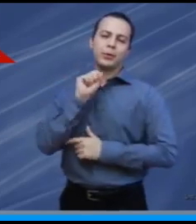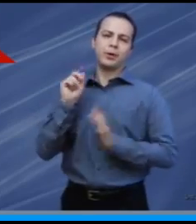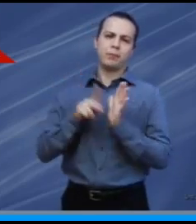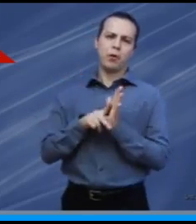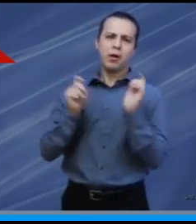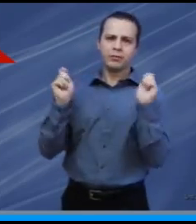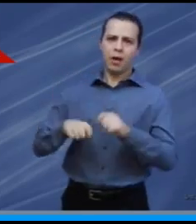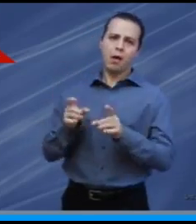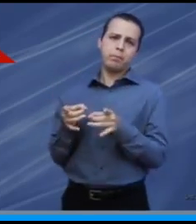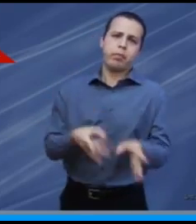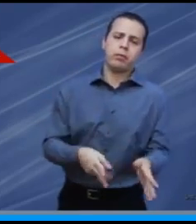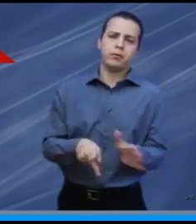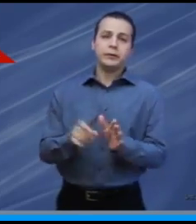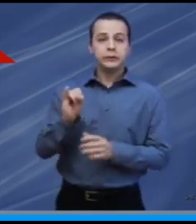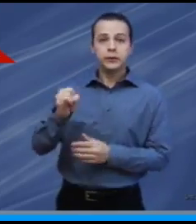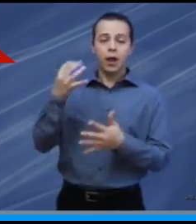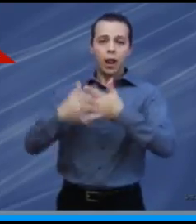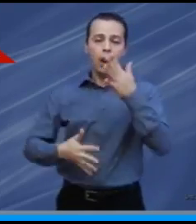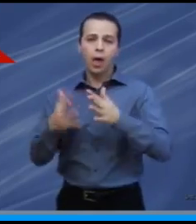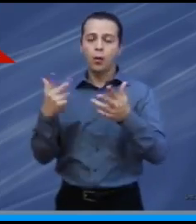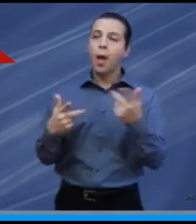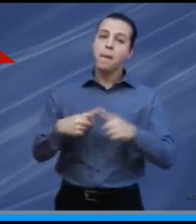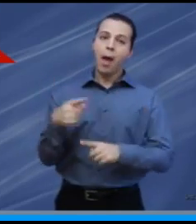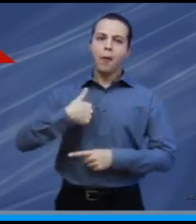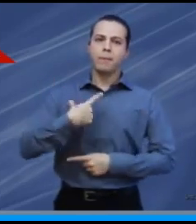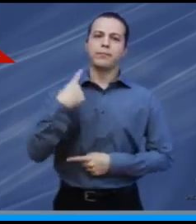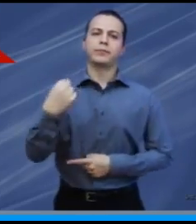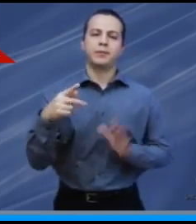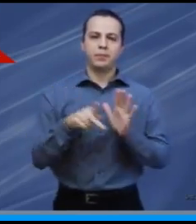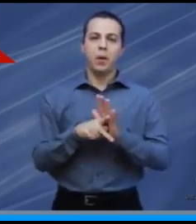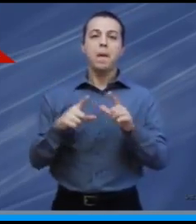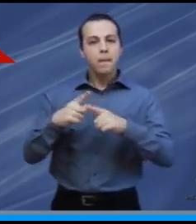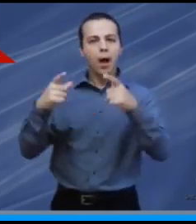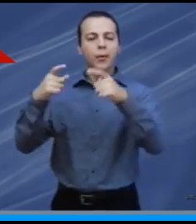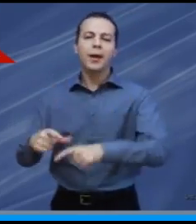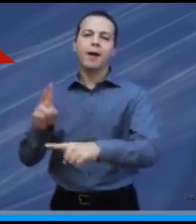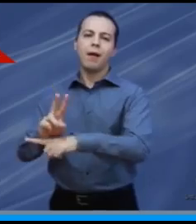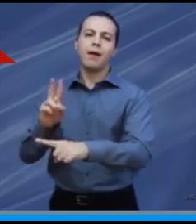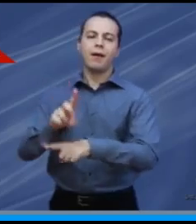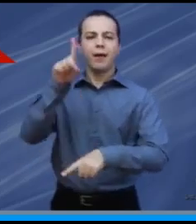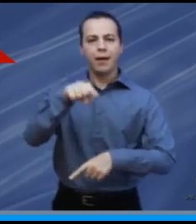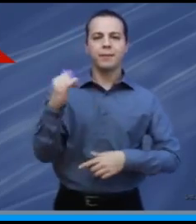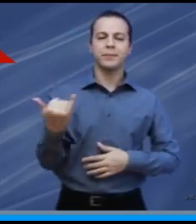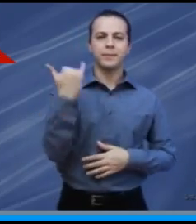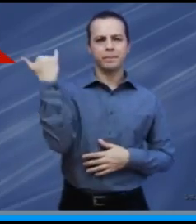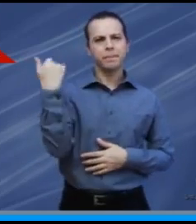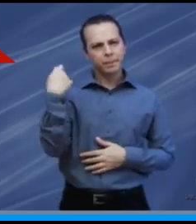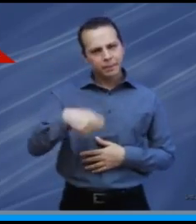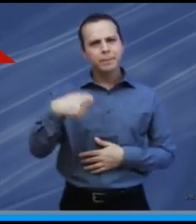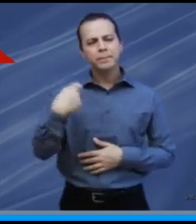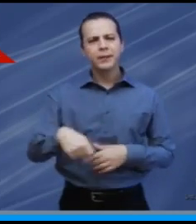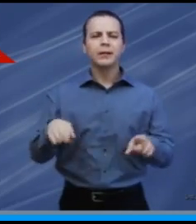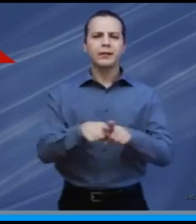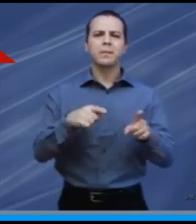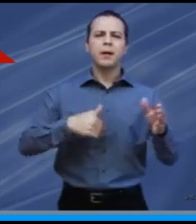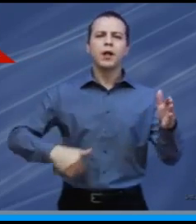então, sabendo que pode ter prejuízo, inclusive, porque não tem como garantir a visão. É um local que vamos dizer, que que,